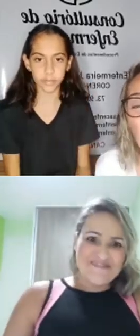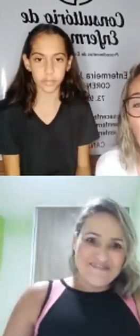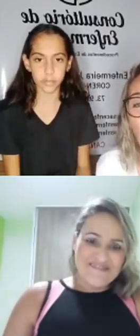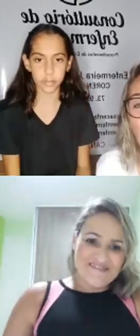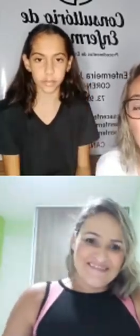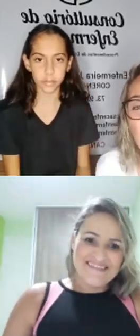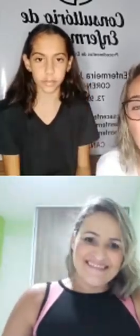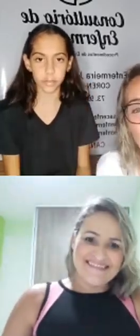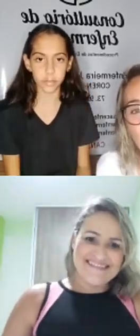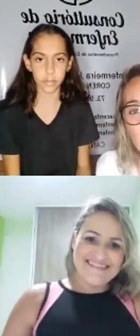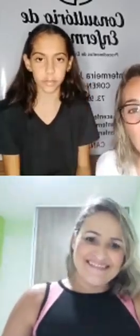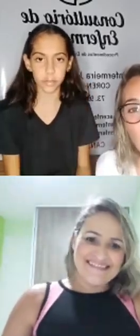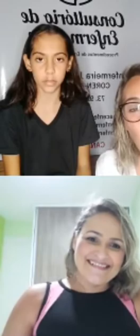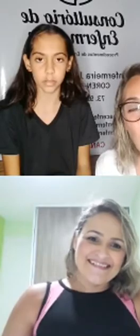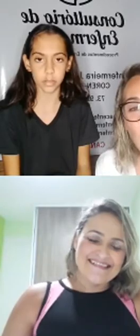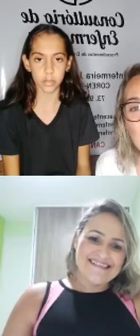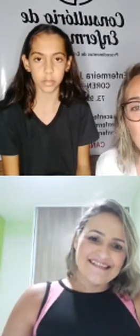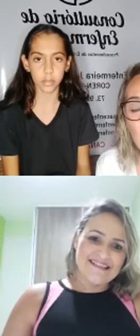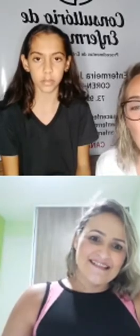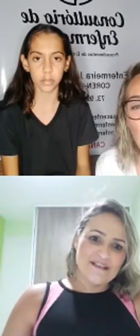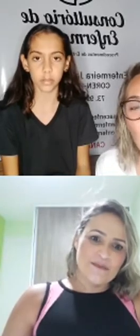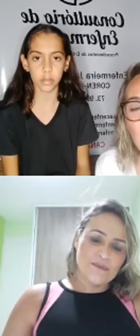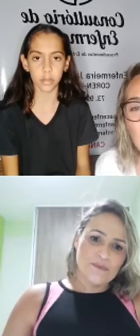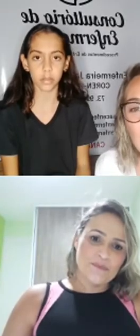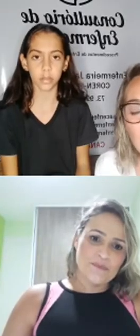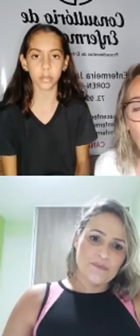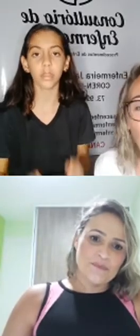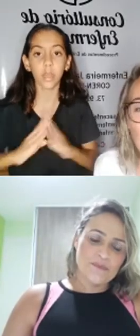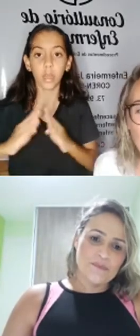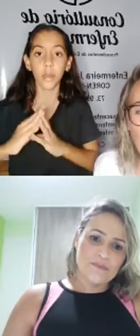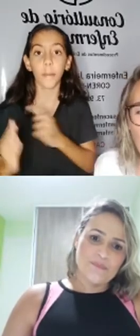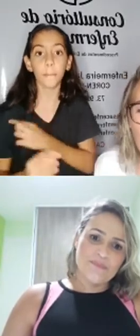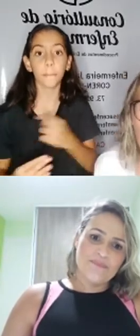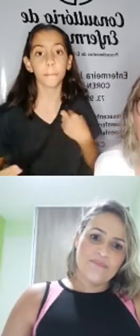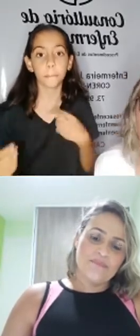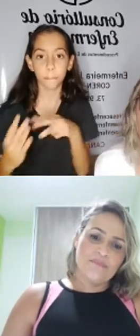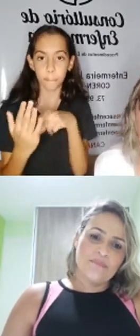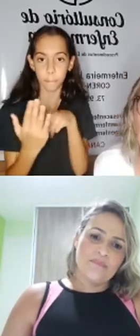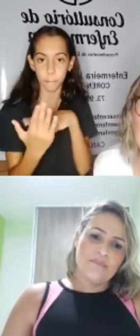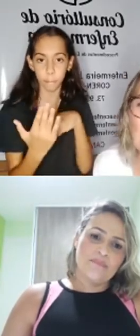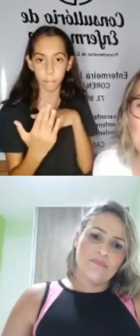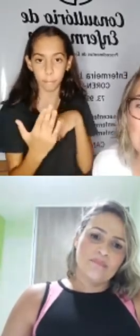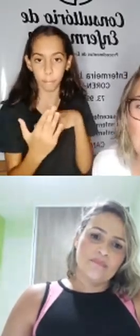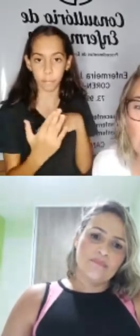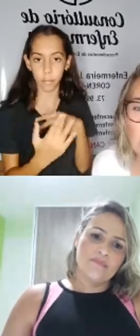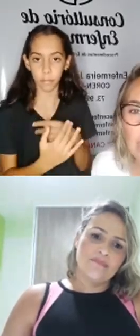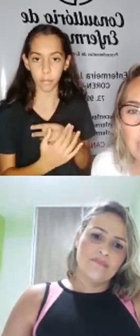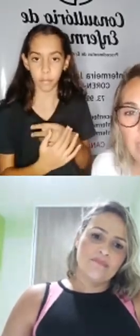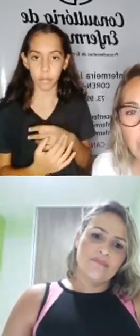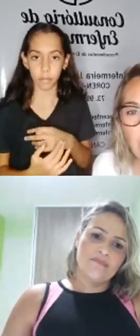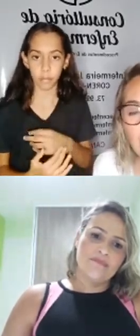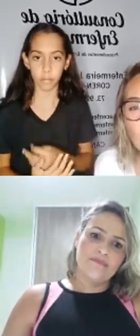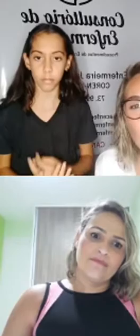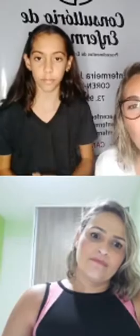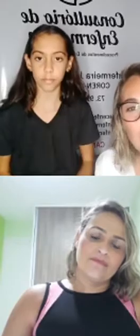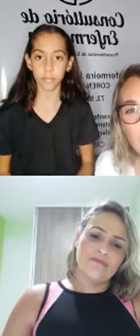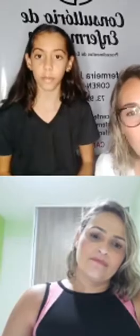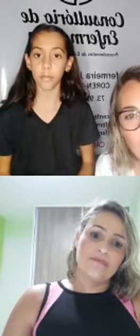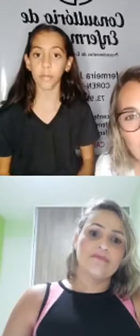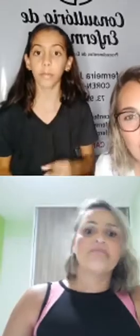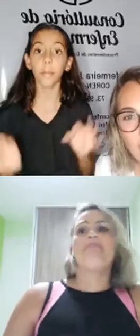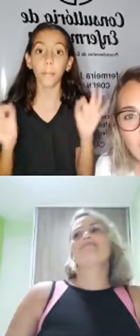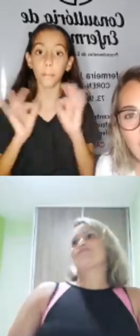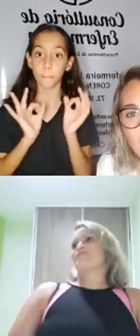tem alguma indicação para esse tempo de quarentena? Algum livro, alguma coisa especial que você tem feito nos